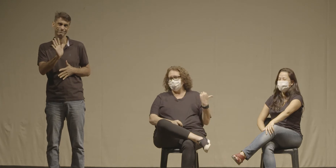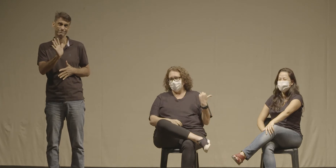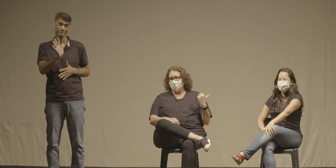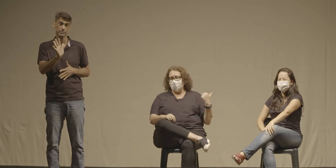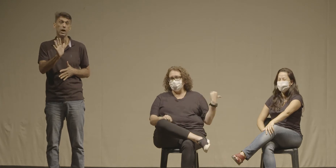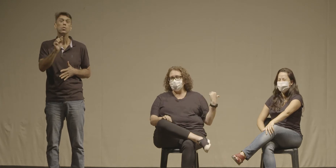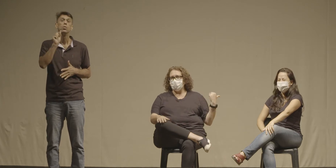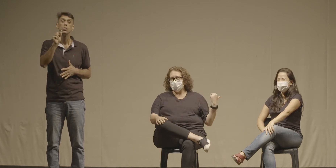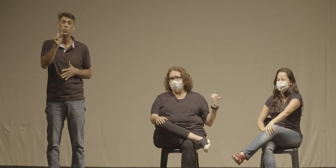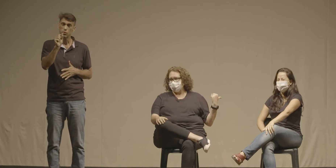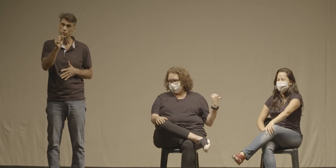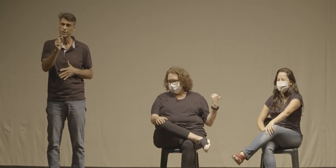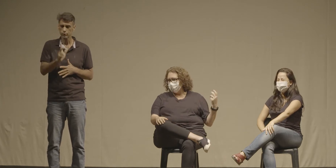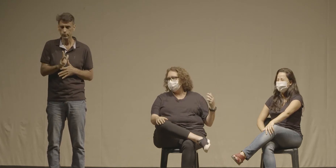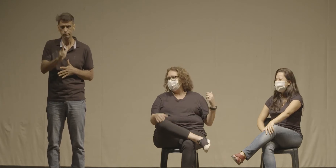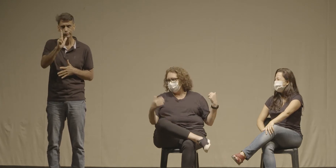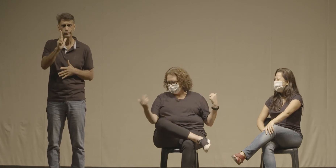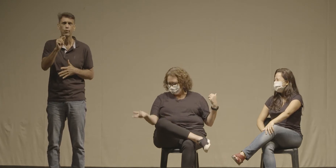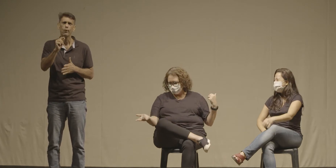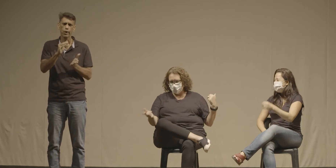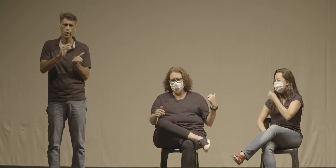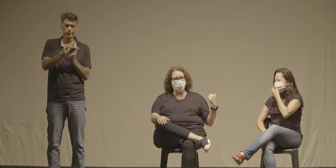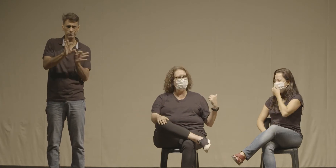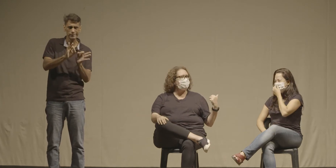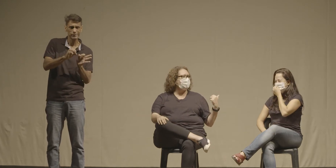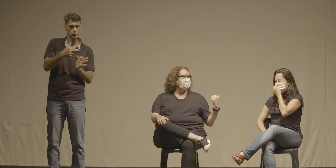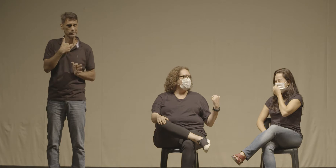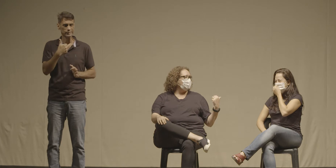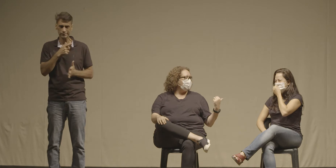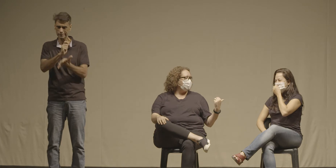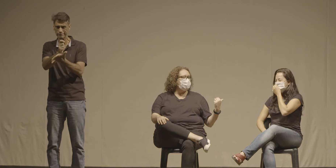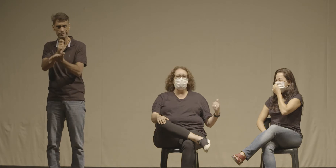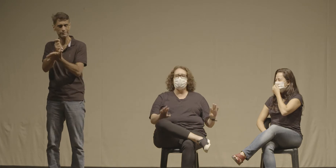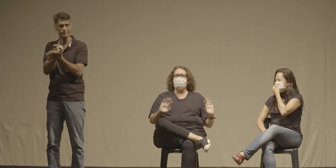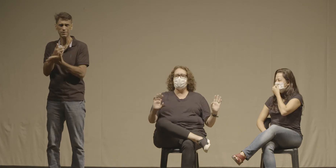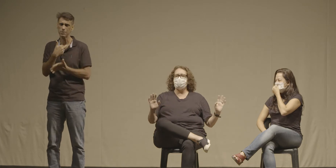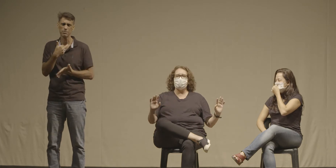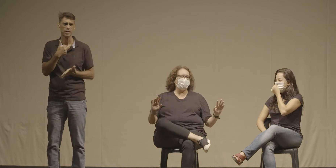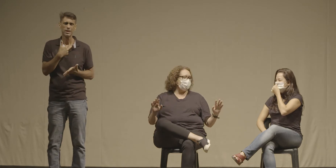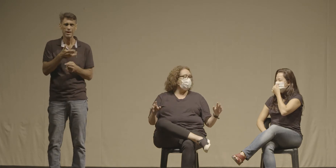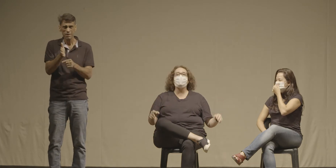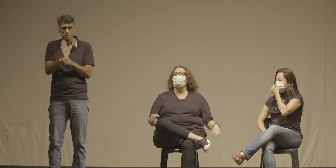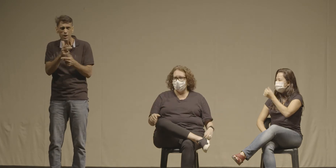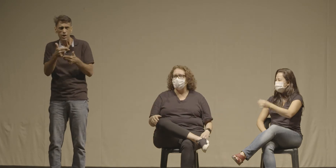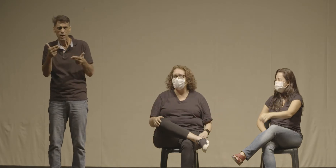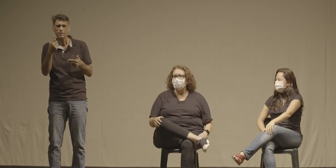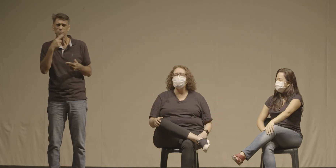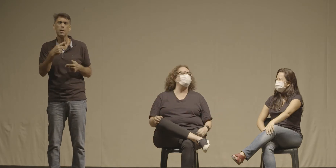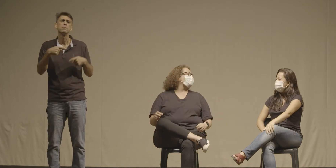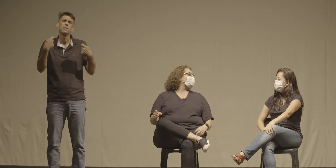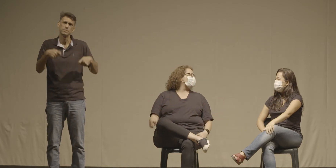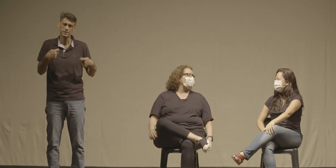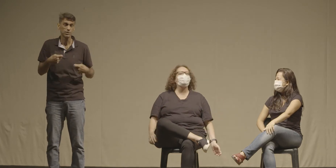vem a tesourinha do orçamento, do planejamento. E não vai ter. Eu falei, não, mas tem que